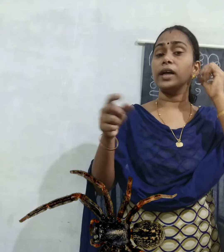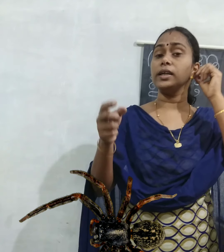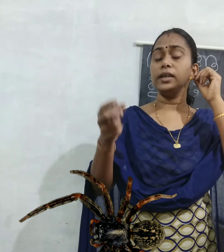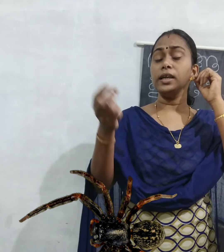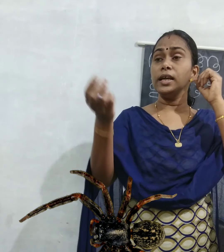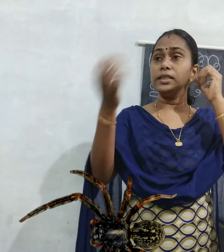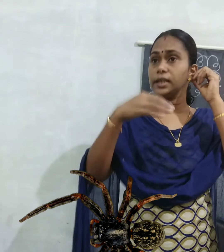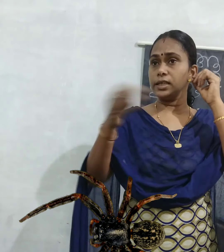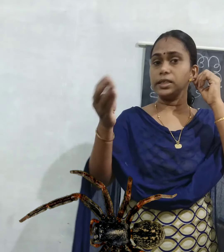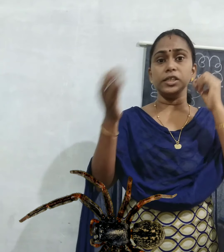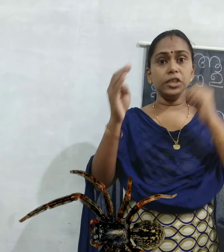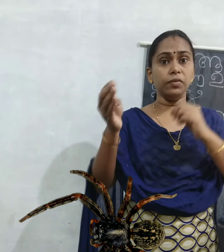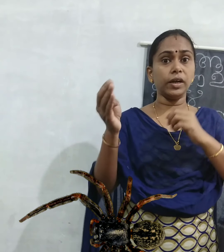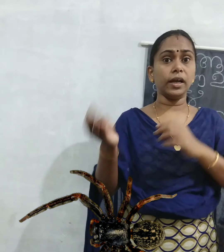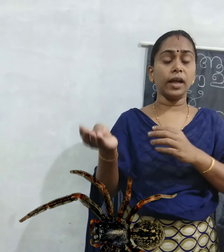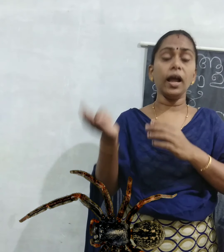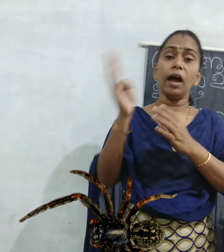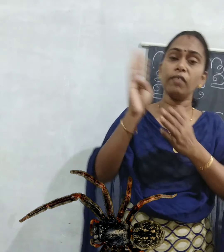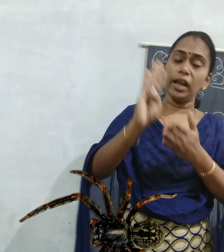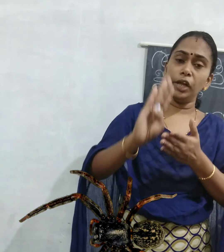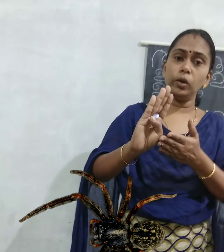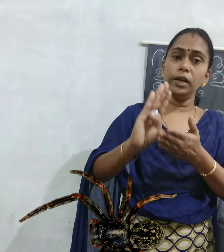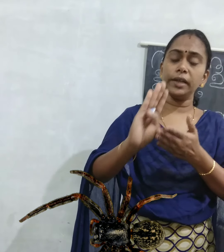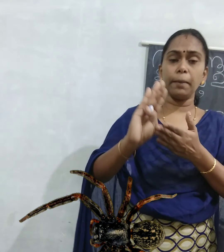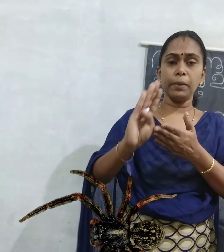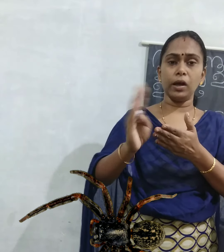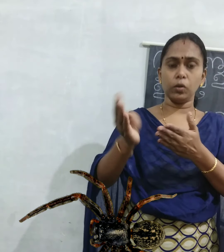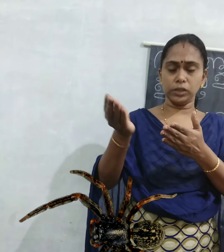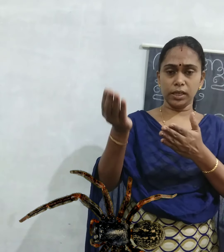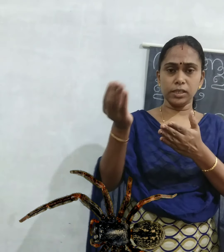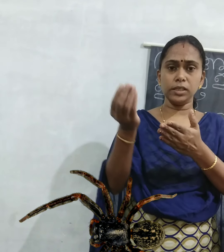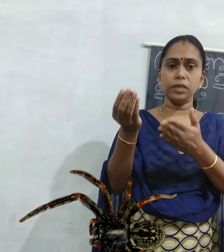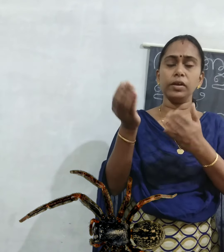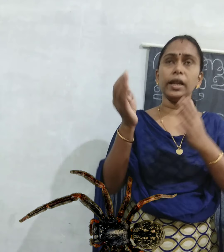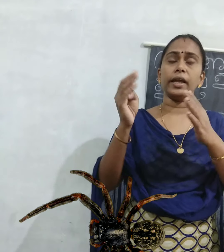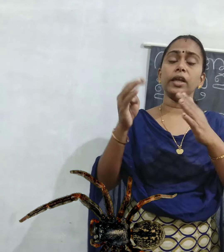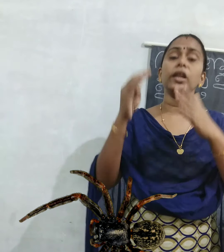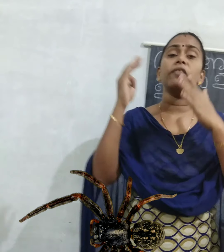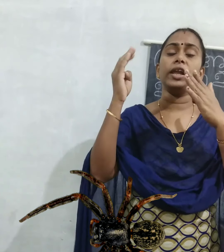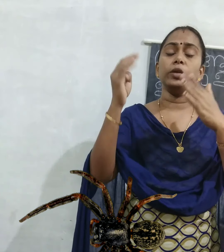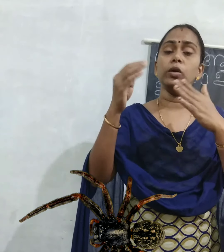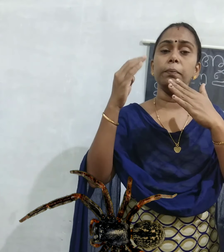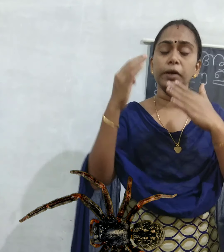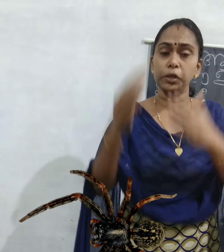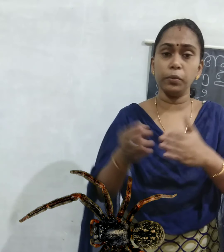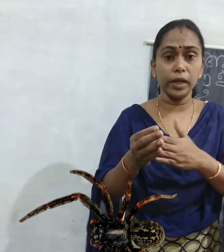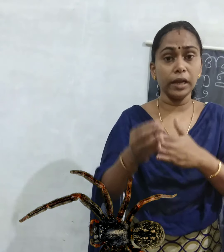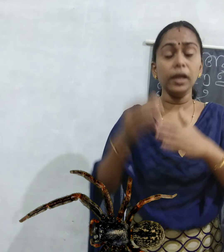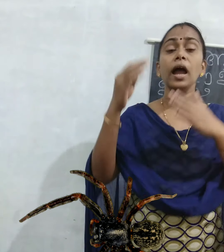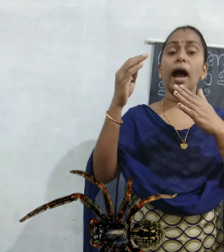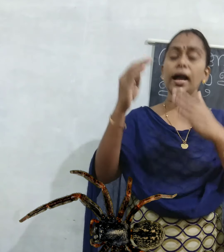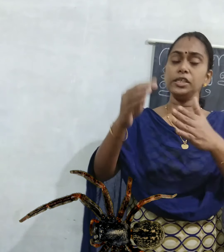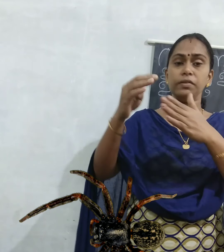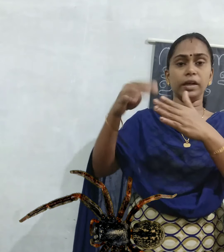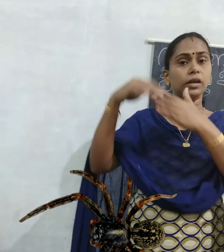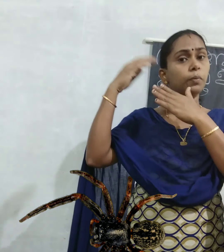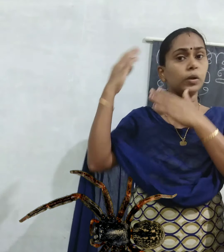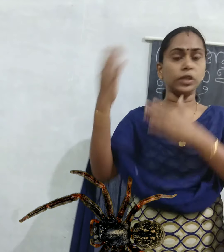വലയുണ്ടാക്കിയിട്ട് ചെറിയ ചെറിയ ജീവികളെയൊക്കെ ആ വലയുടെ ഉള്ളിൽ ട്രാപ്പിലാക്കും. ചെറിയ ചെറിയ ജീവികൾ എങ്ങനെയെങ്കിലും ആ വലയുടെ ഉള്ളിൽ പെട്ടുപോയാൽ ആ ജീവികൾക്ക് പുറത്തേക്ക്